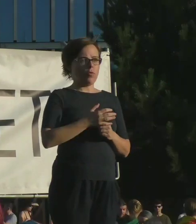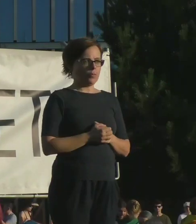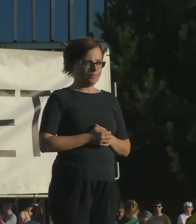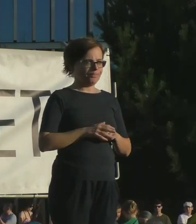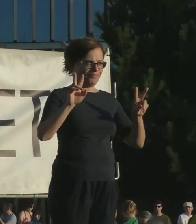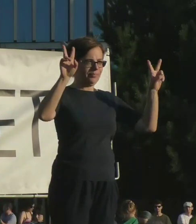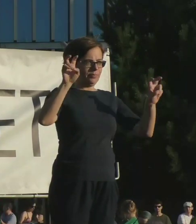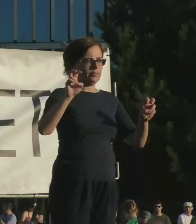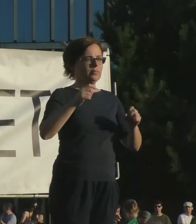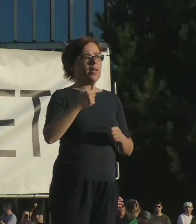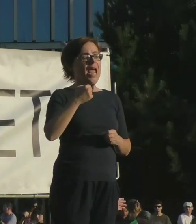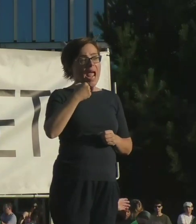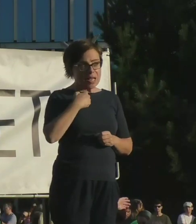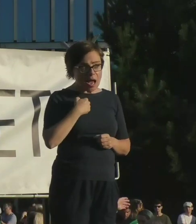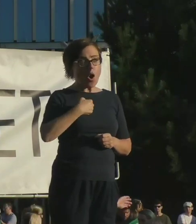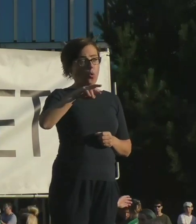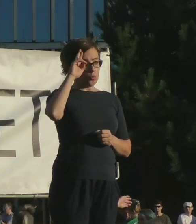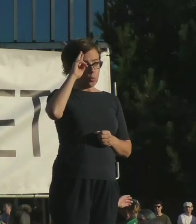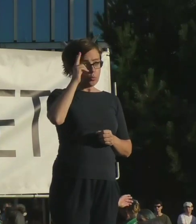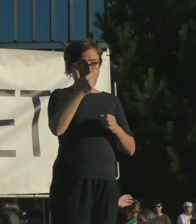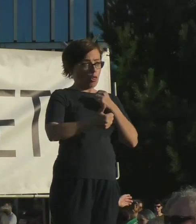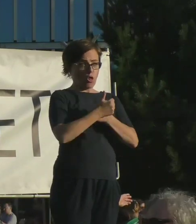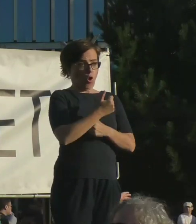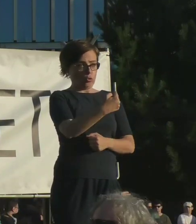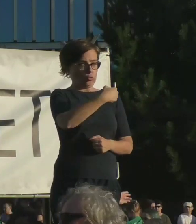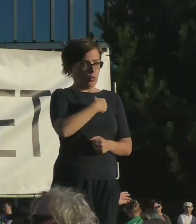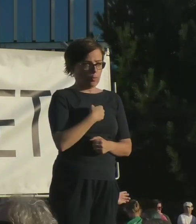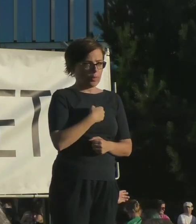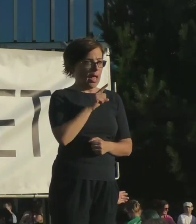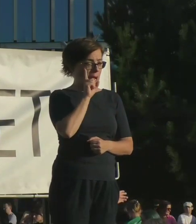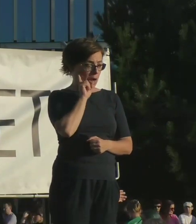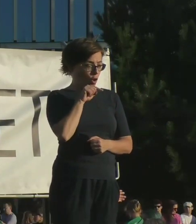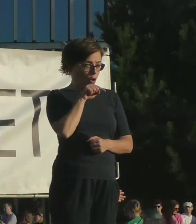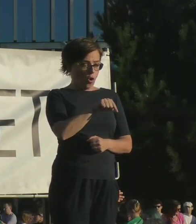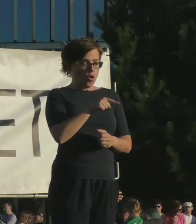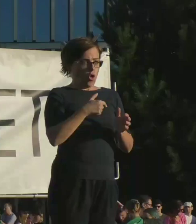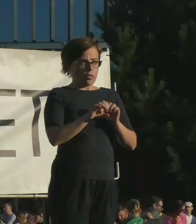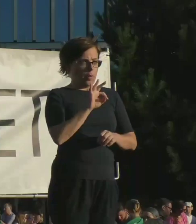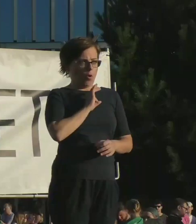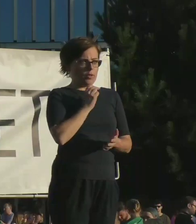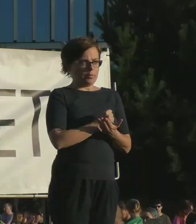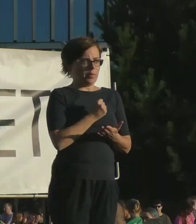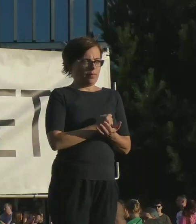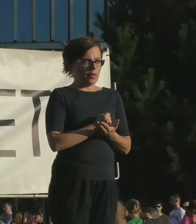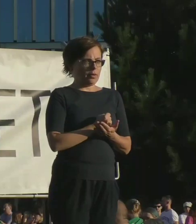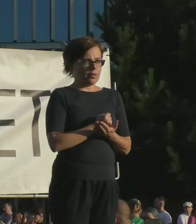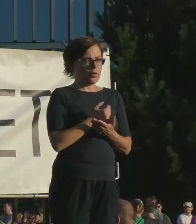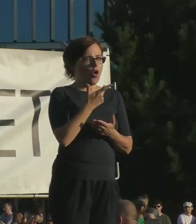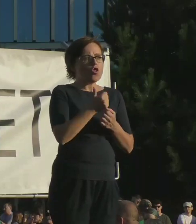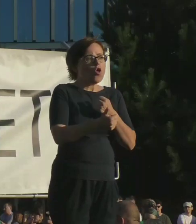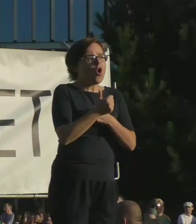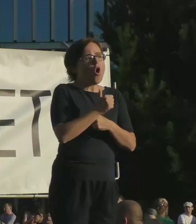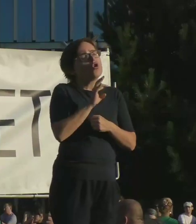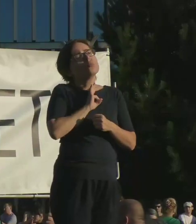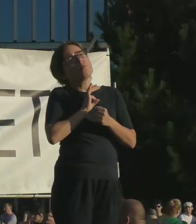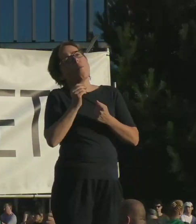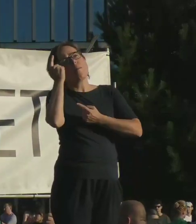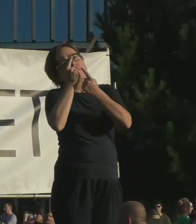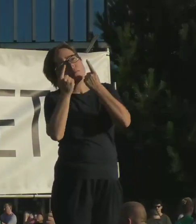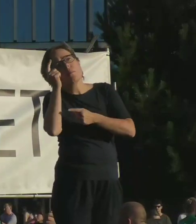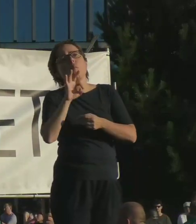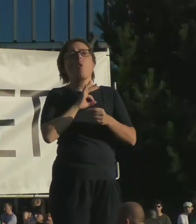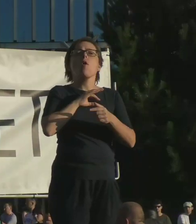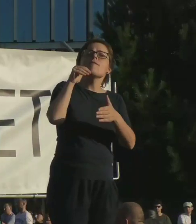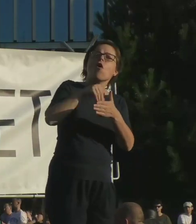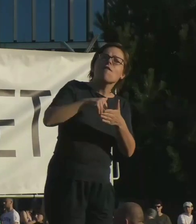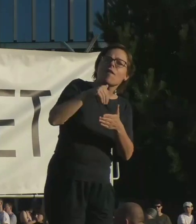Zdałem sobie sprawę, że nie chodzi o mnie, że to mnie nie dotyczy. To nie kwestia moich przekonań, mojego